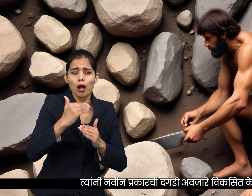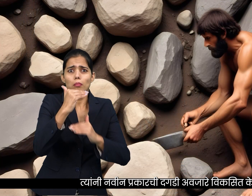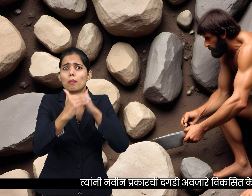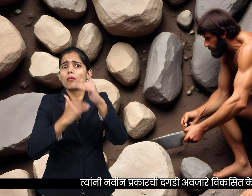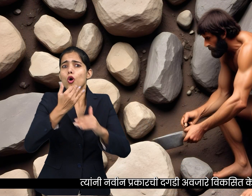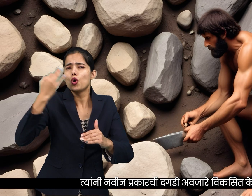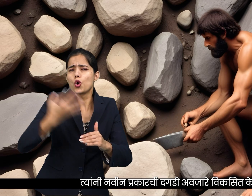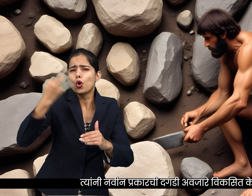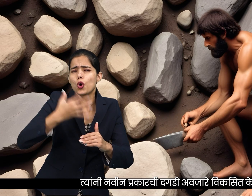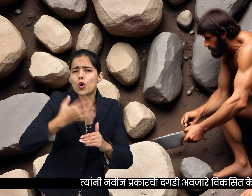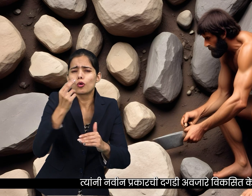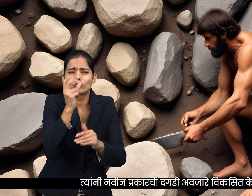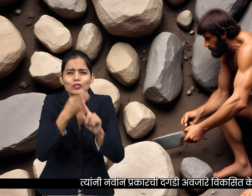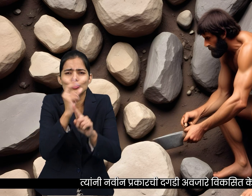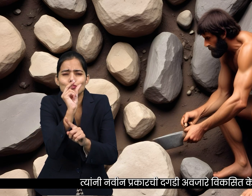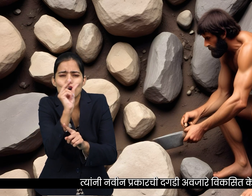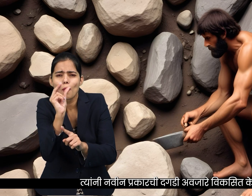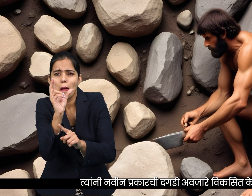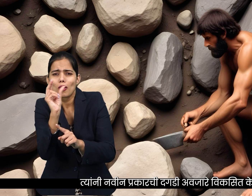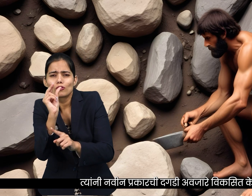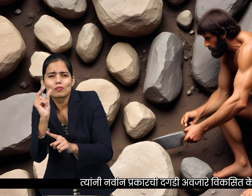त्यांनी नवीन प्रकारची दगडी अवजारे विकसित केली,